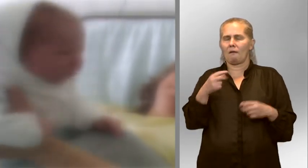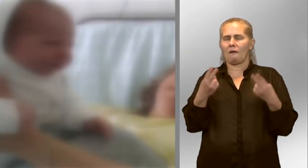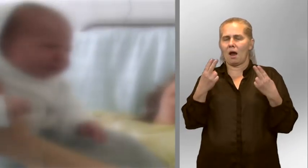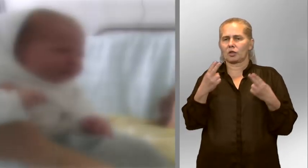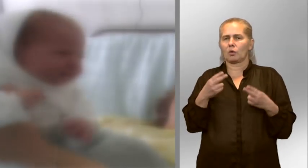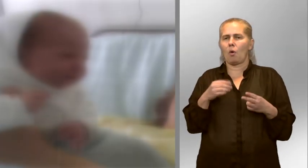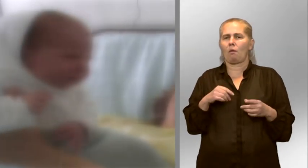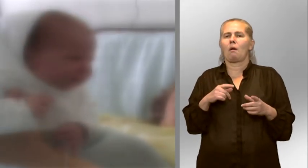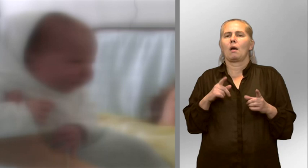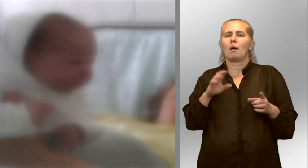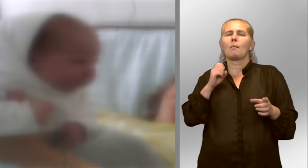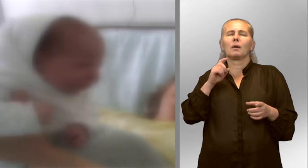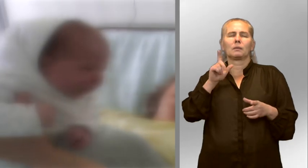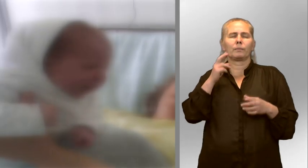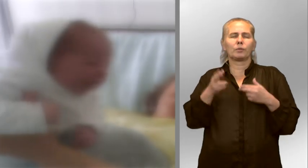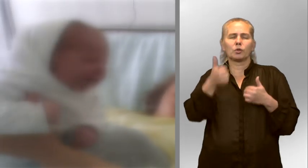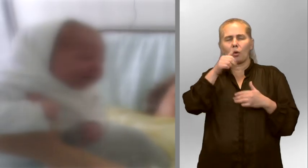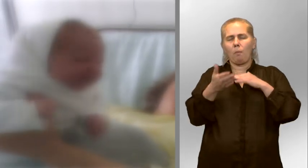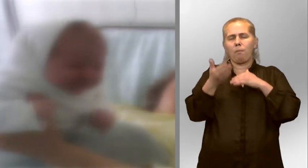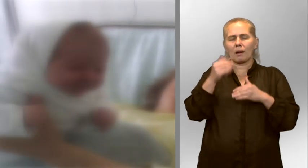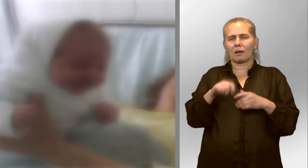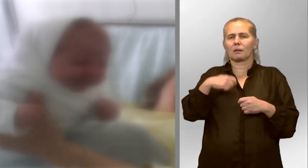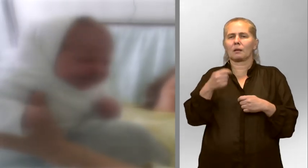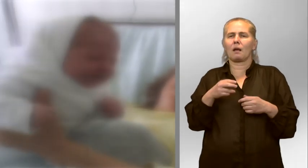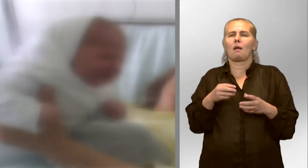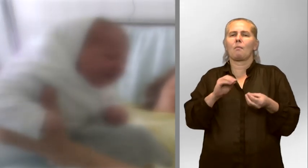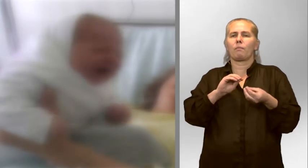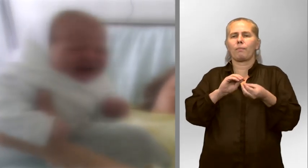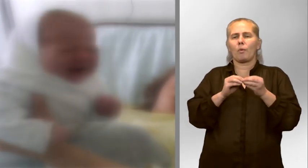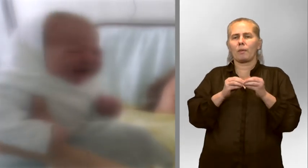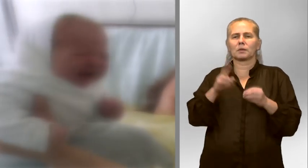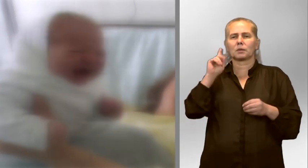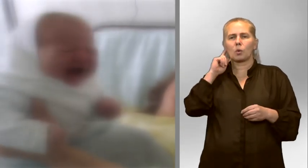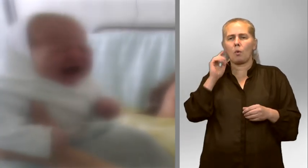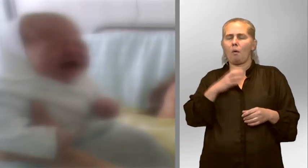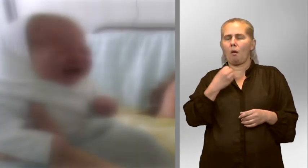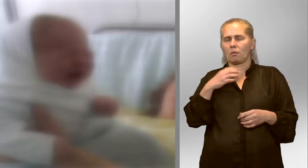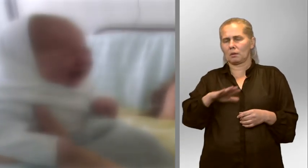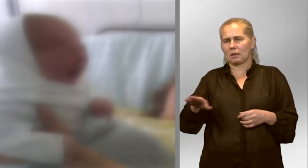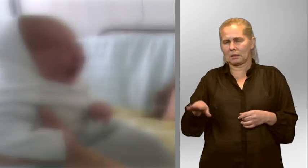Zbog toga je važno uspostaviti brzu i ranu dijagnozu problema sa sluhom kod dece.